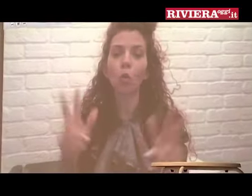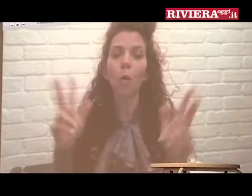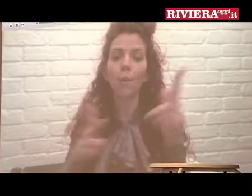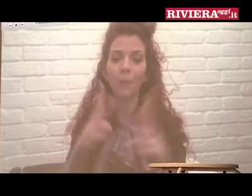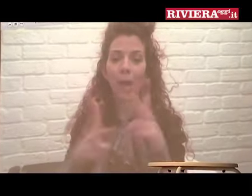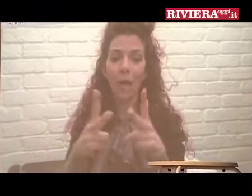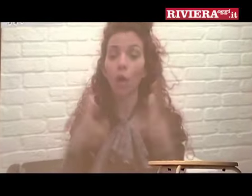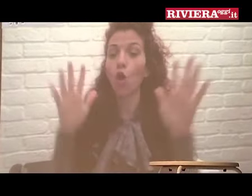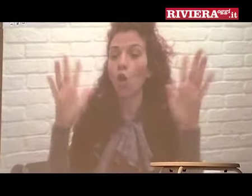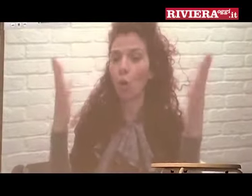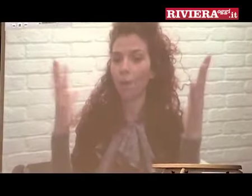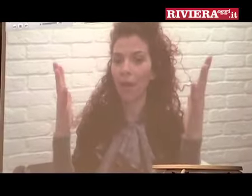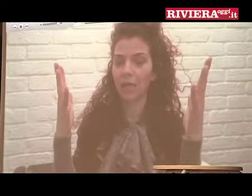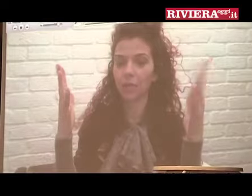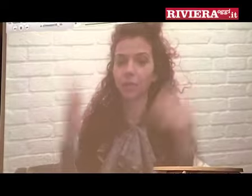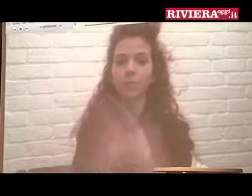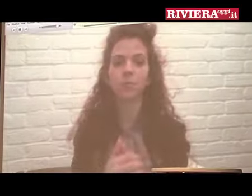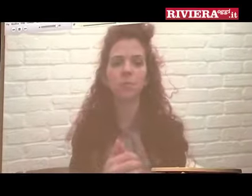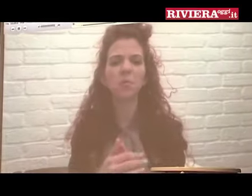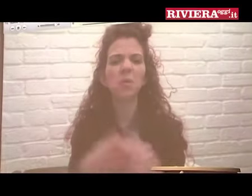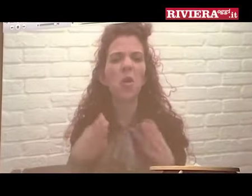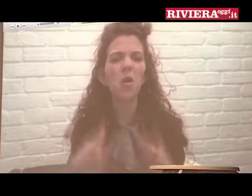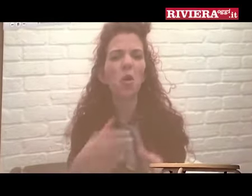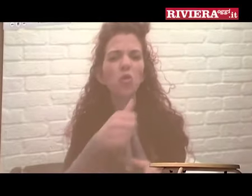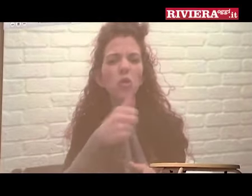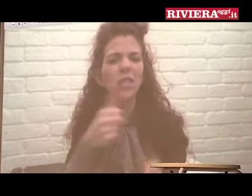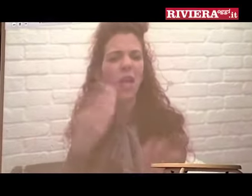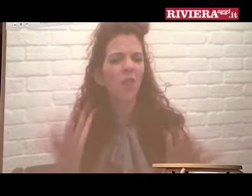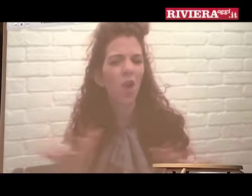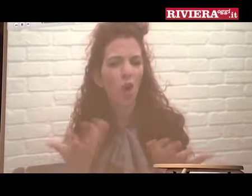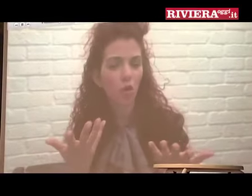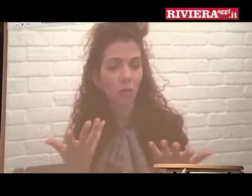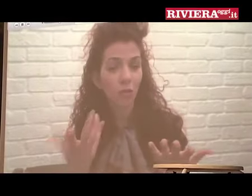Sono la docente del corso Parlare con le mani.